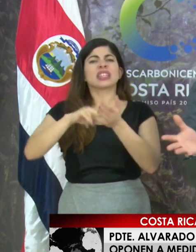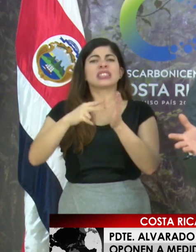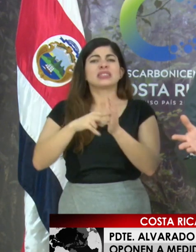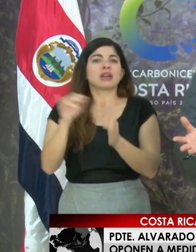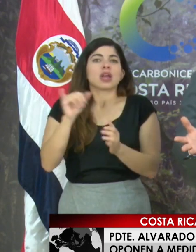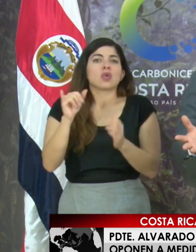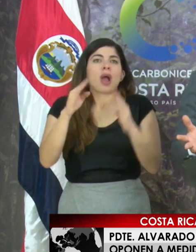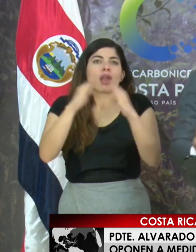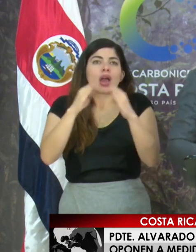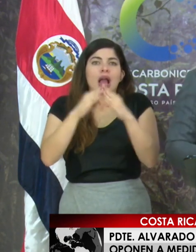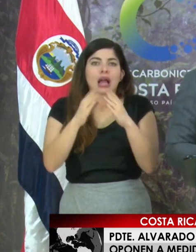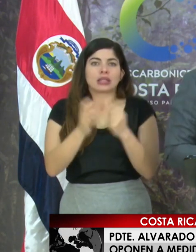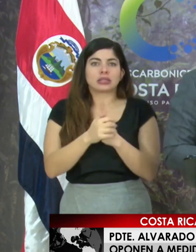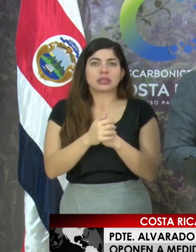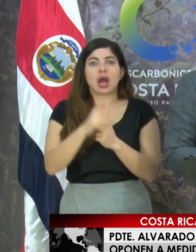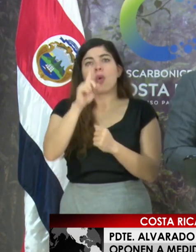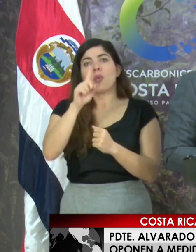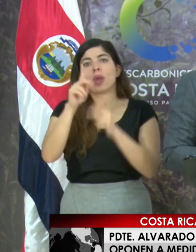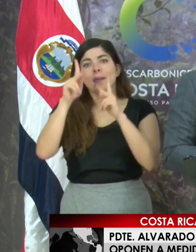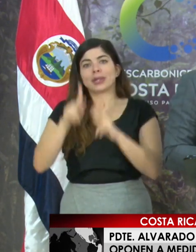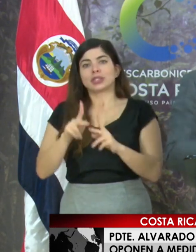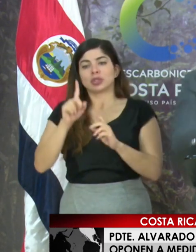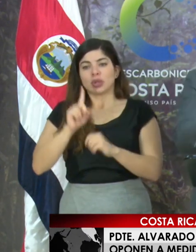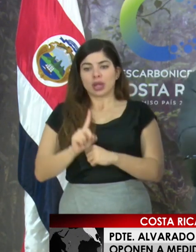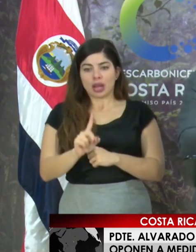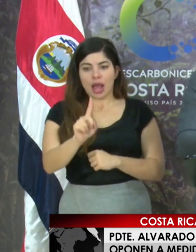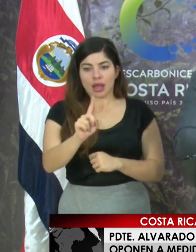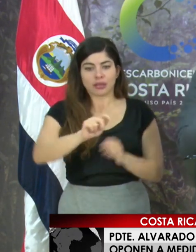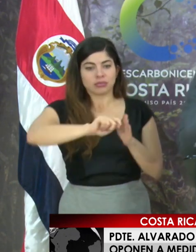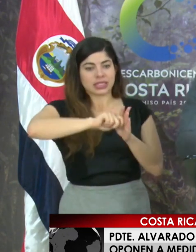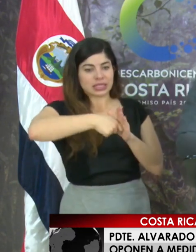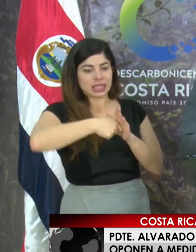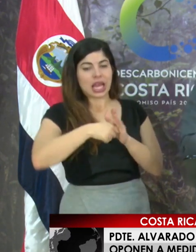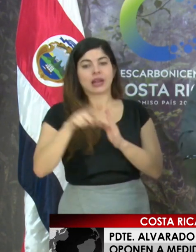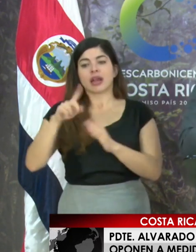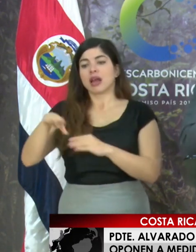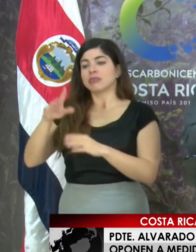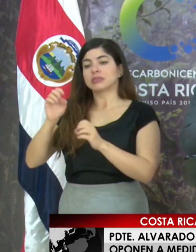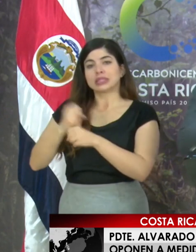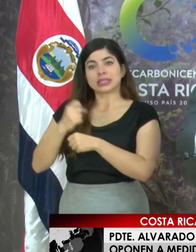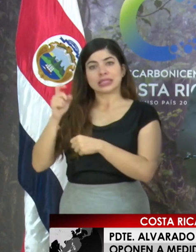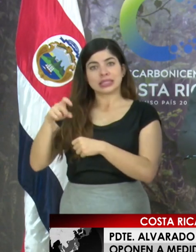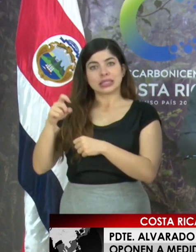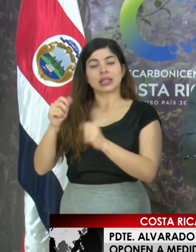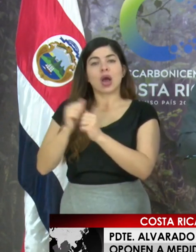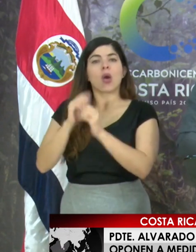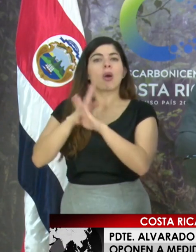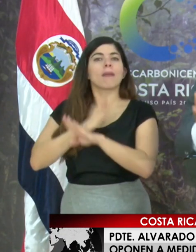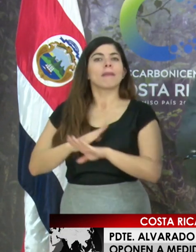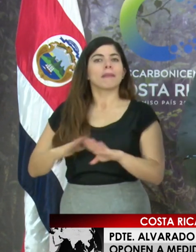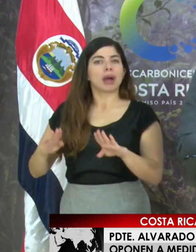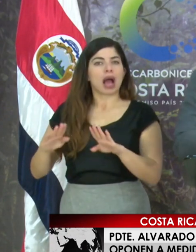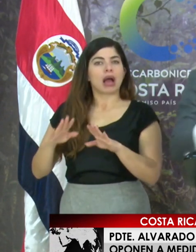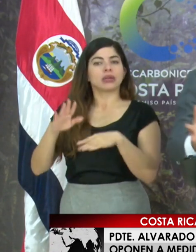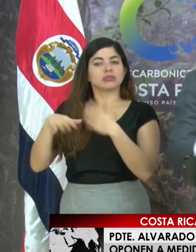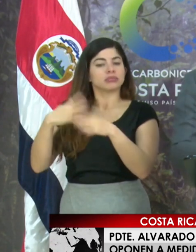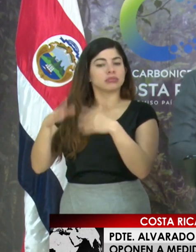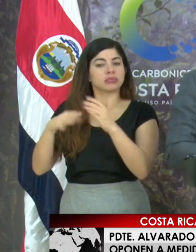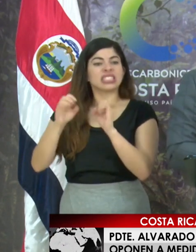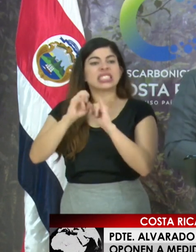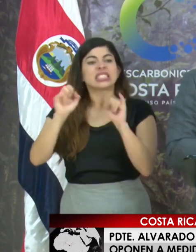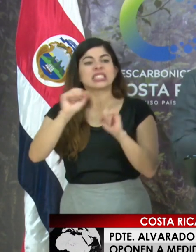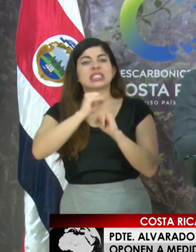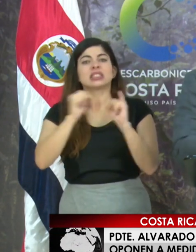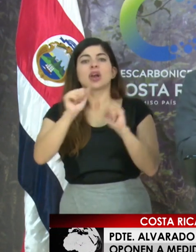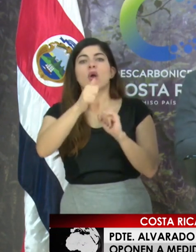el de la casa, donde solo entra una persona, cierra y hace sus necesidades y lo hace en paz sin que haya más